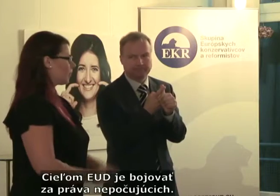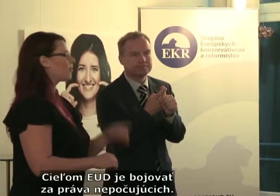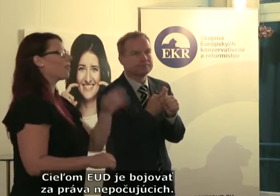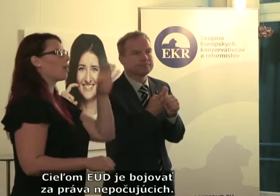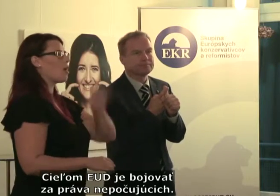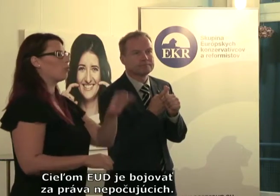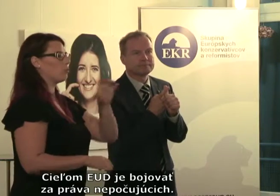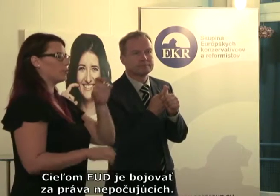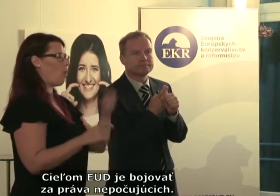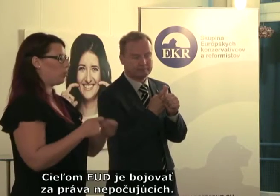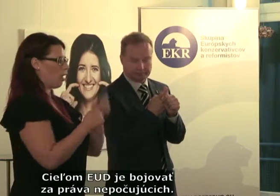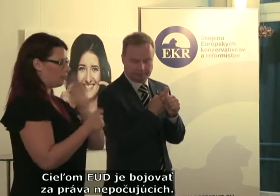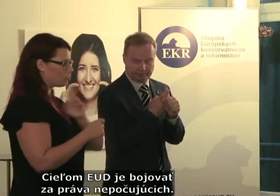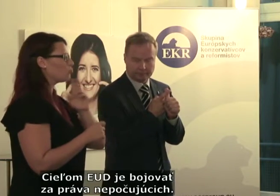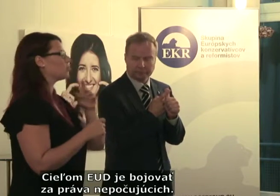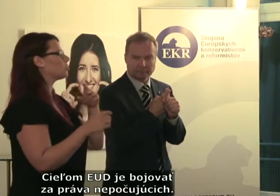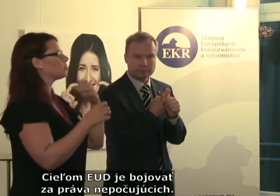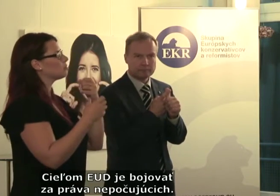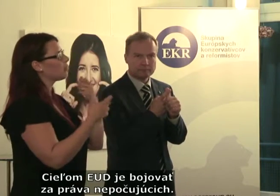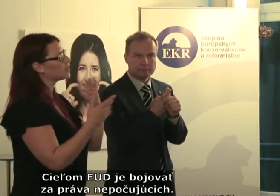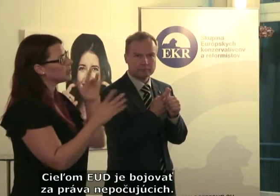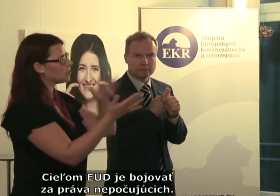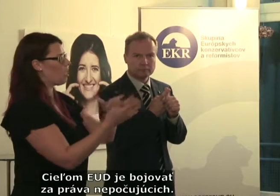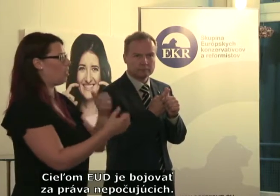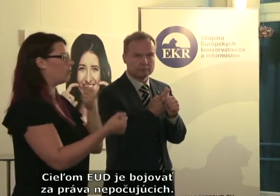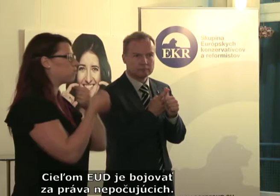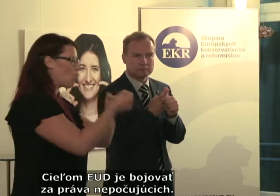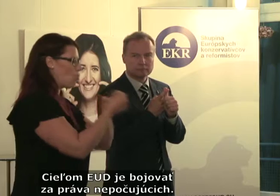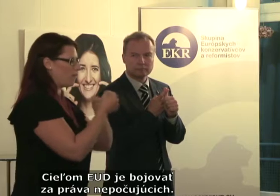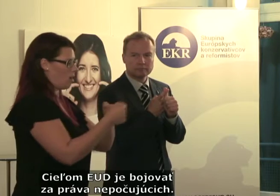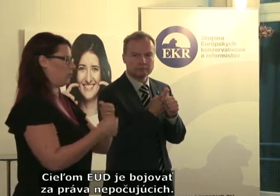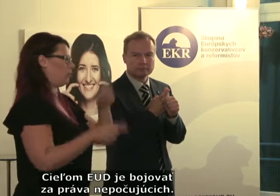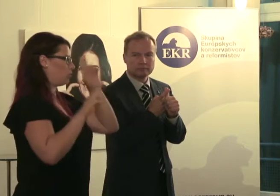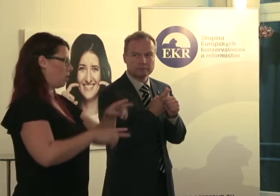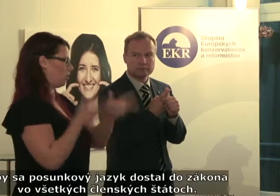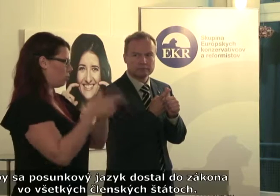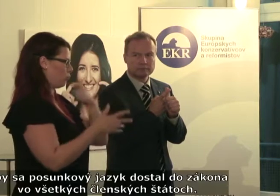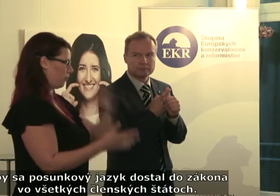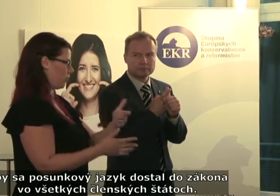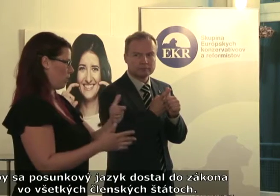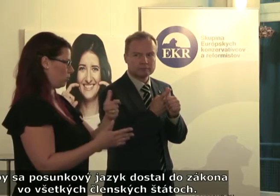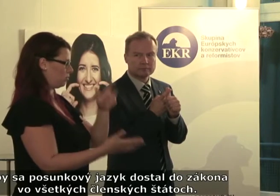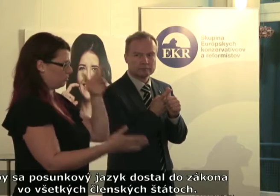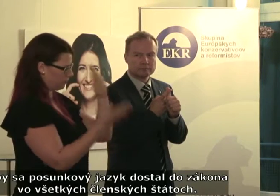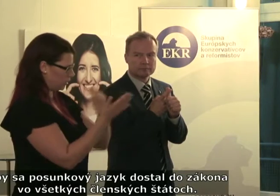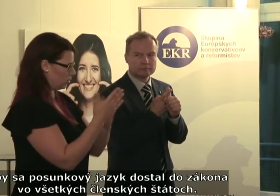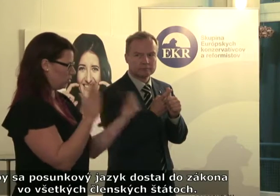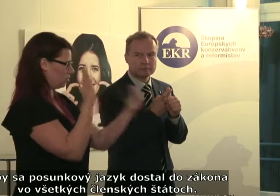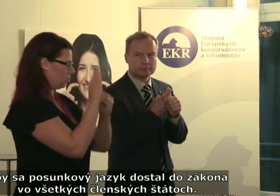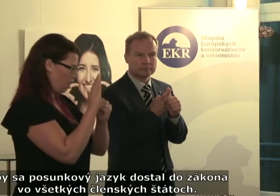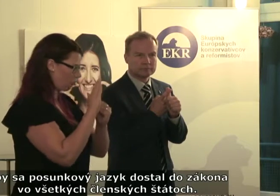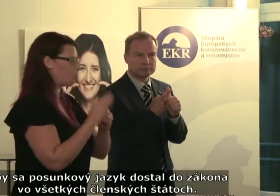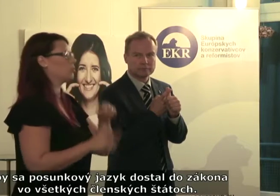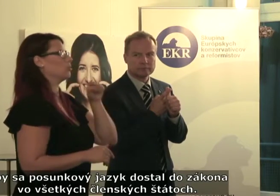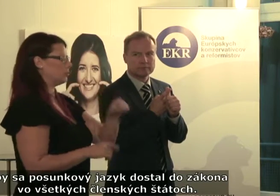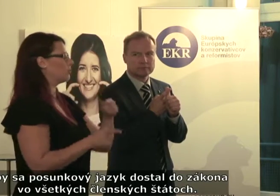Cieľom Európskej únie nepočujúcich je bojovať za práva nepočujúcich, aby sa posunkový jazyk dostal do